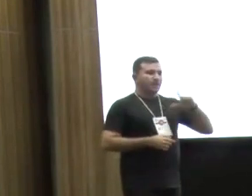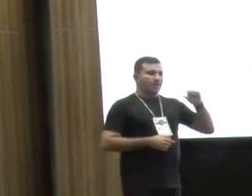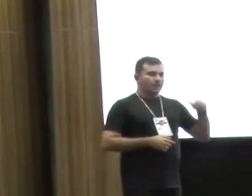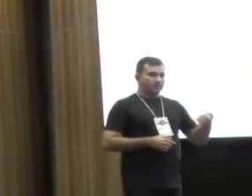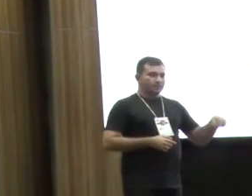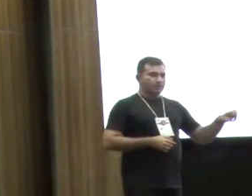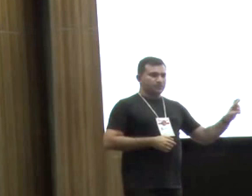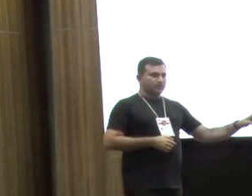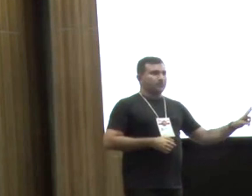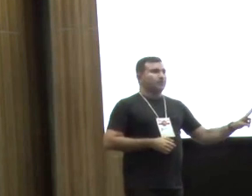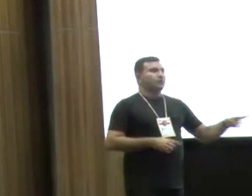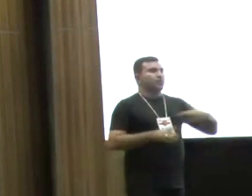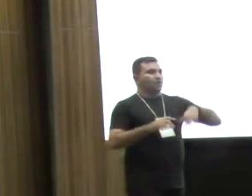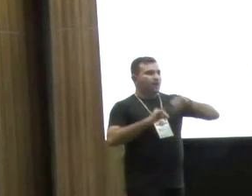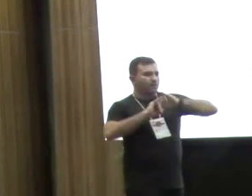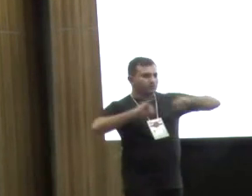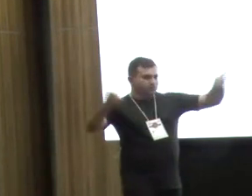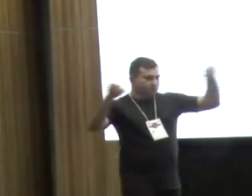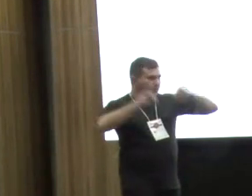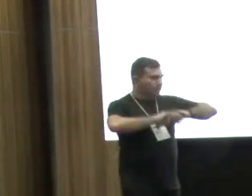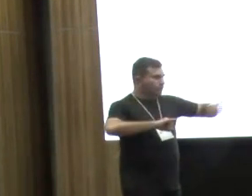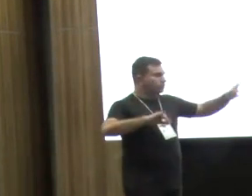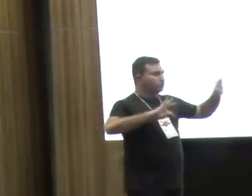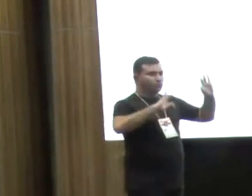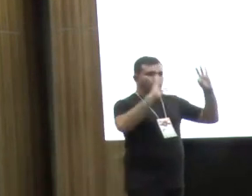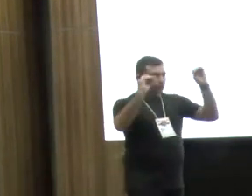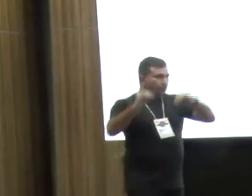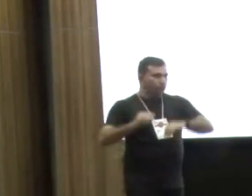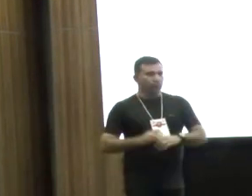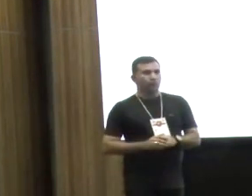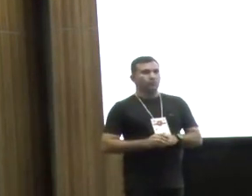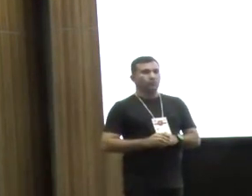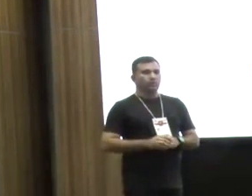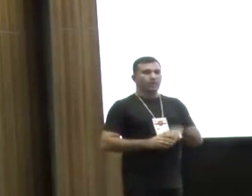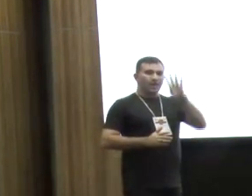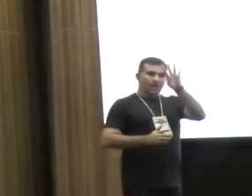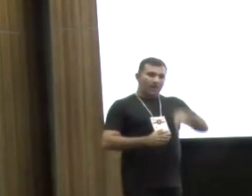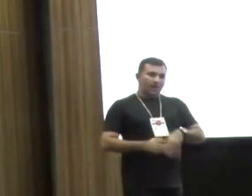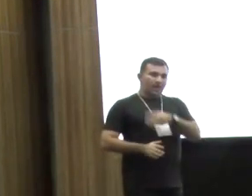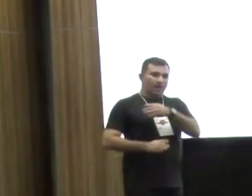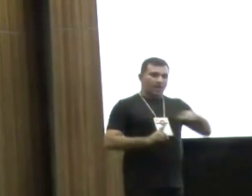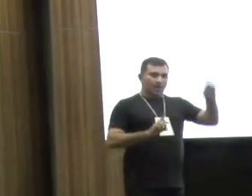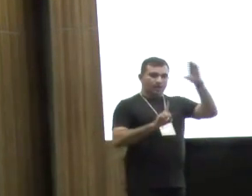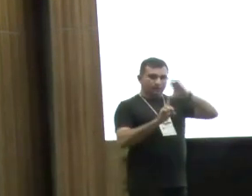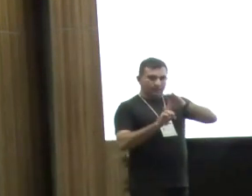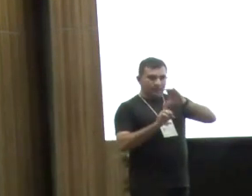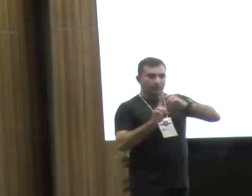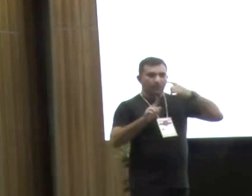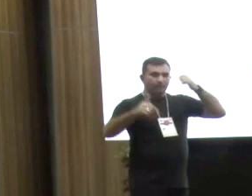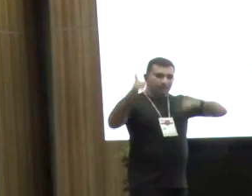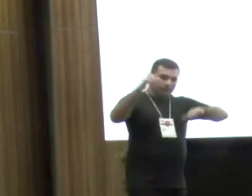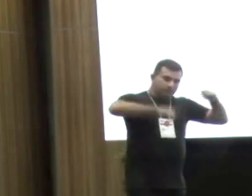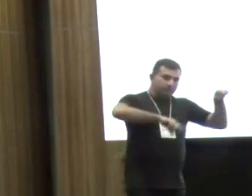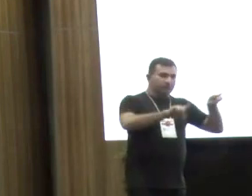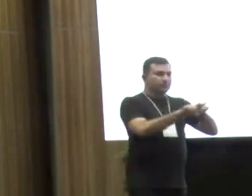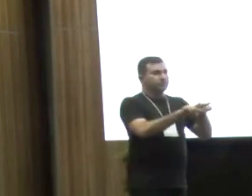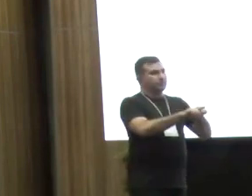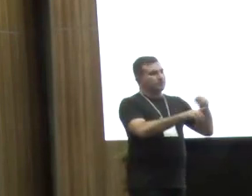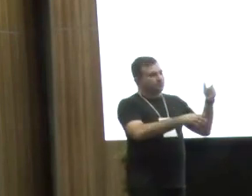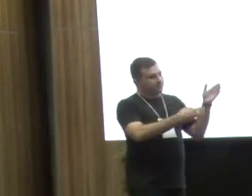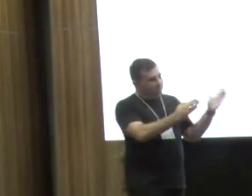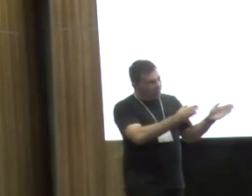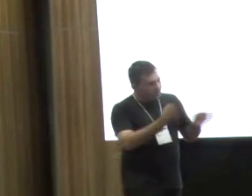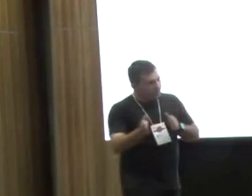com antecedência todo o calendário de avaliações e de processos da escola, para